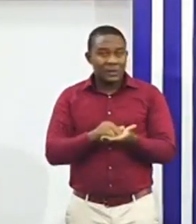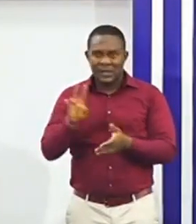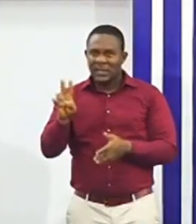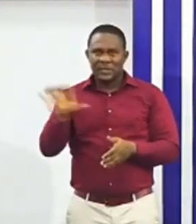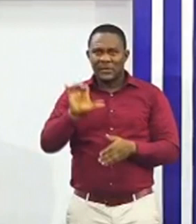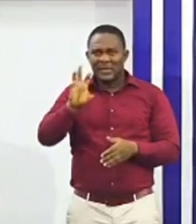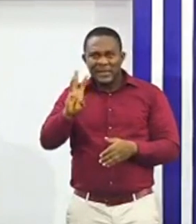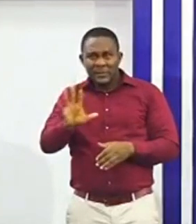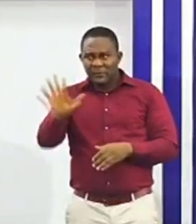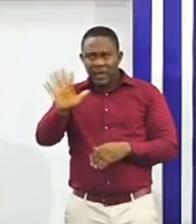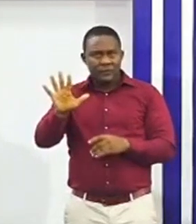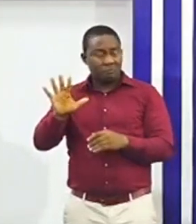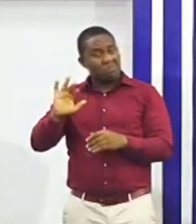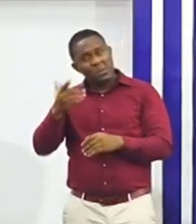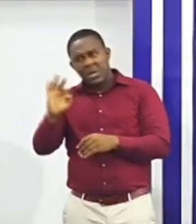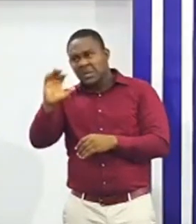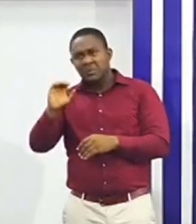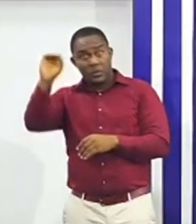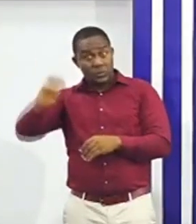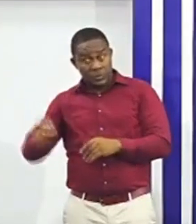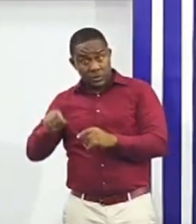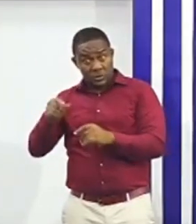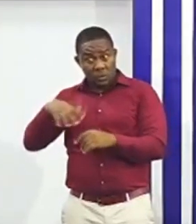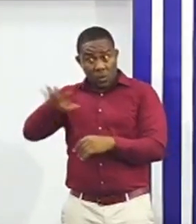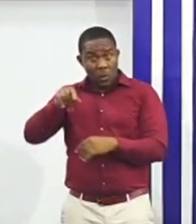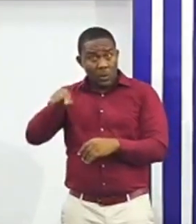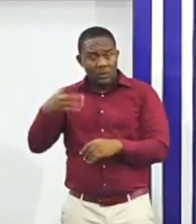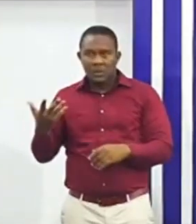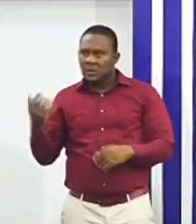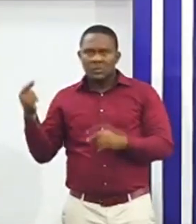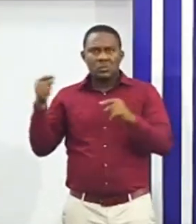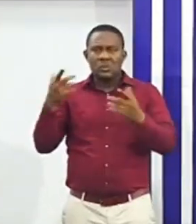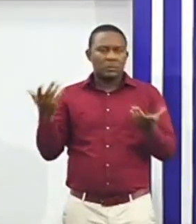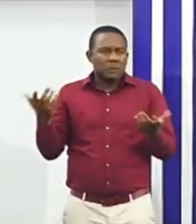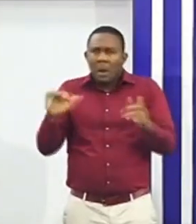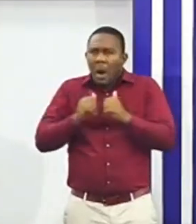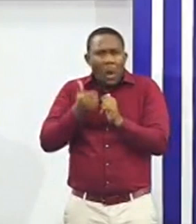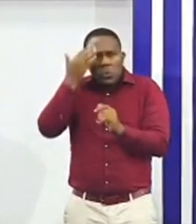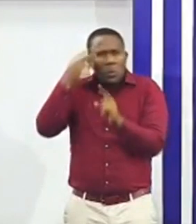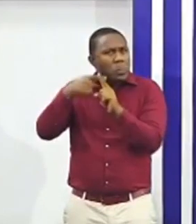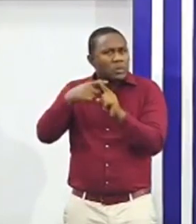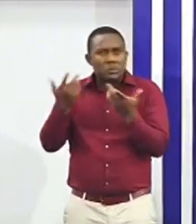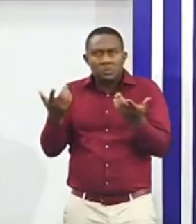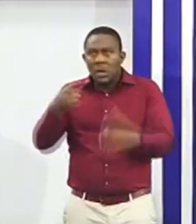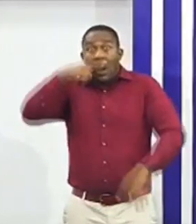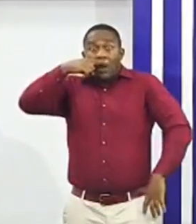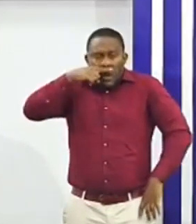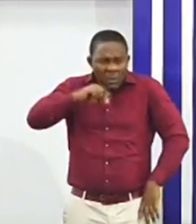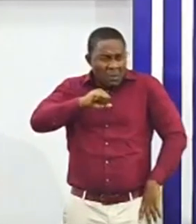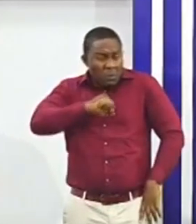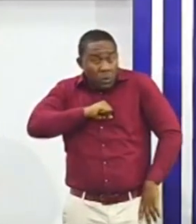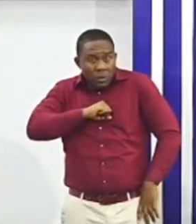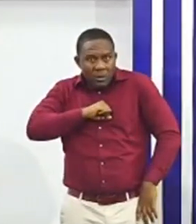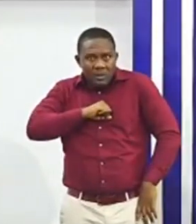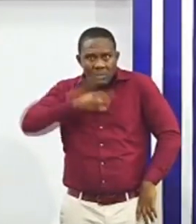po anuba nan nan nye pion kadisamba bami dolefi ata korata